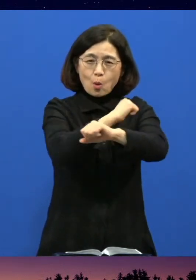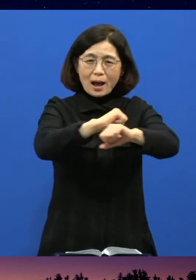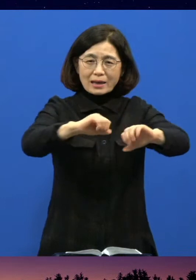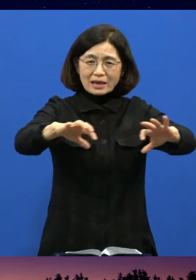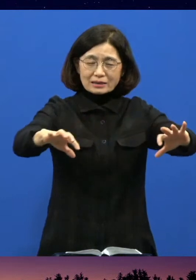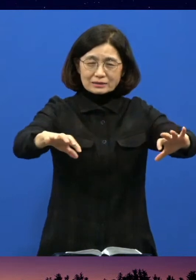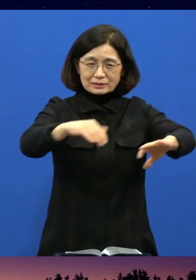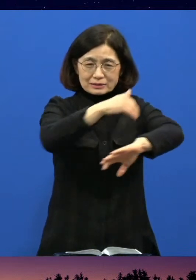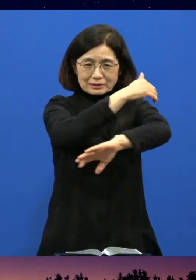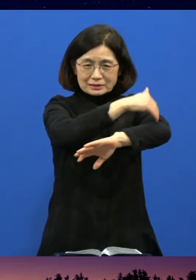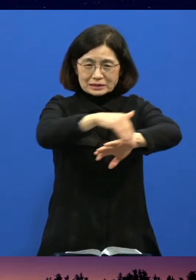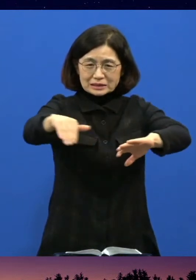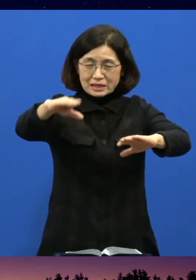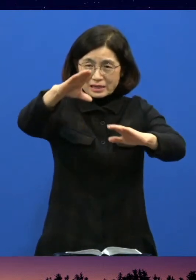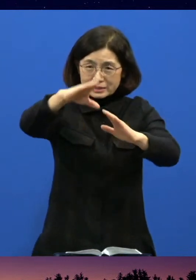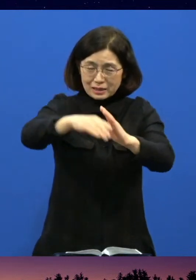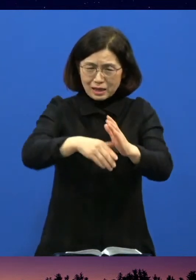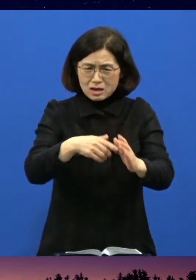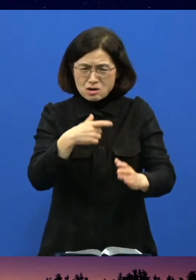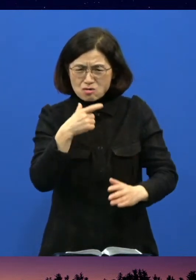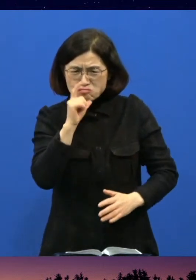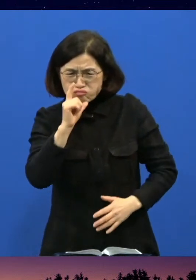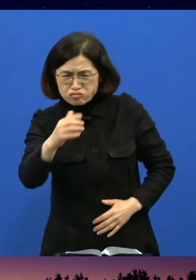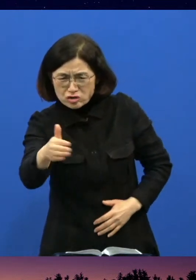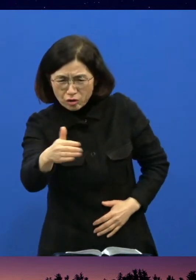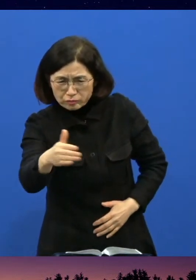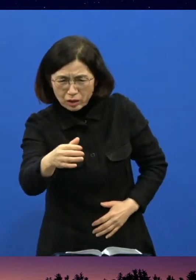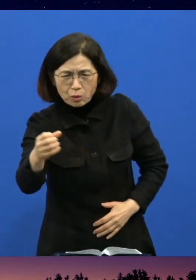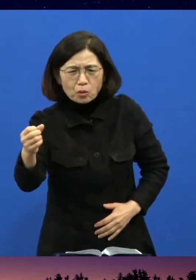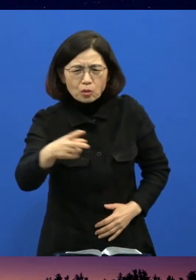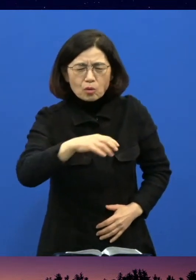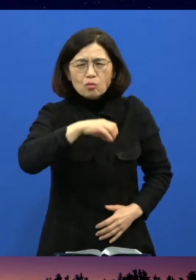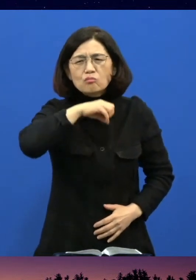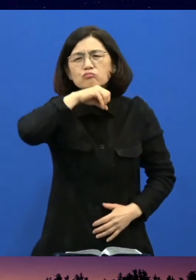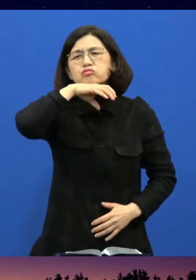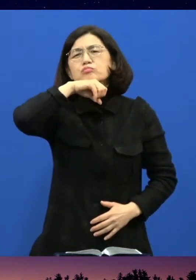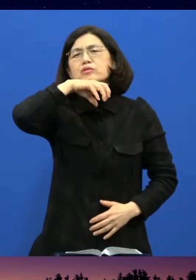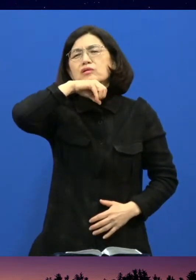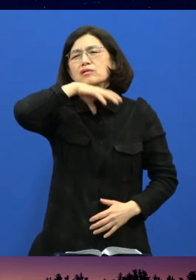여러분, 이해가 됐어요, 여러분? 홍해를 건넜어요, 홍해를.